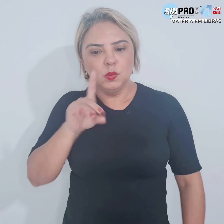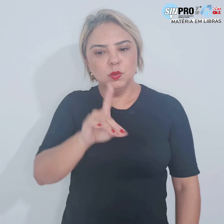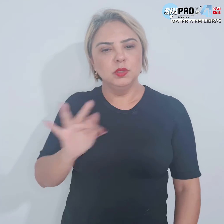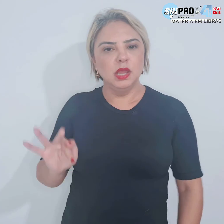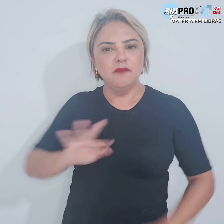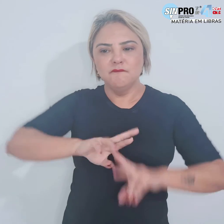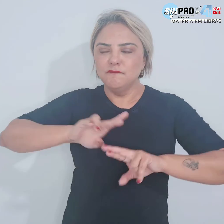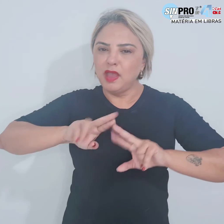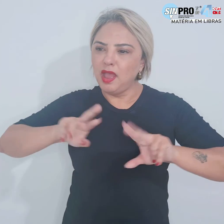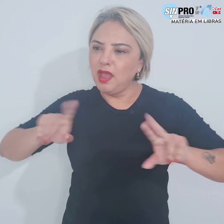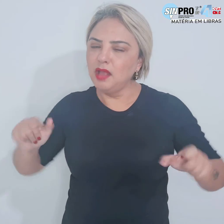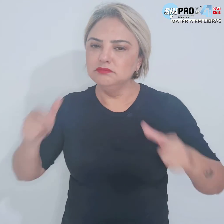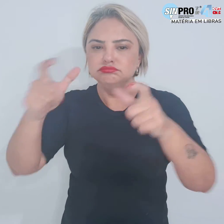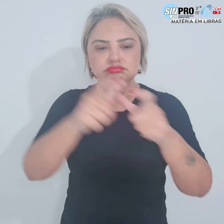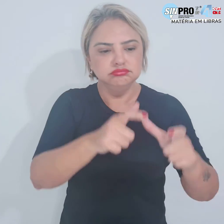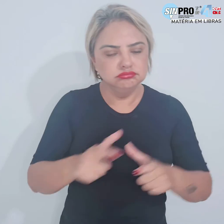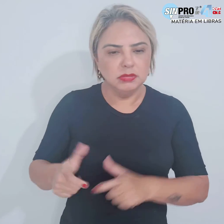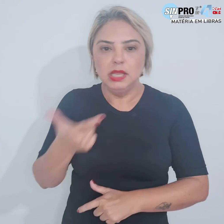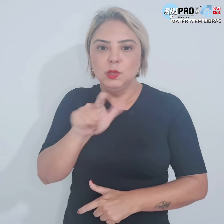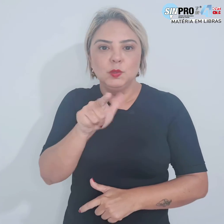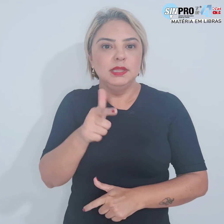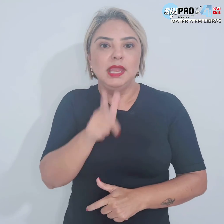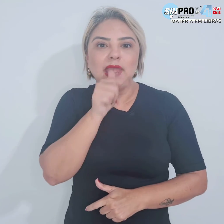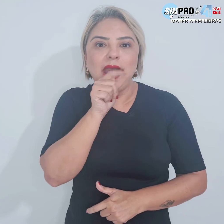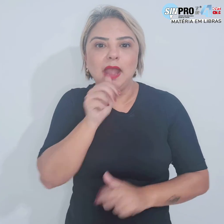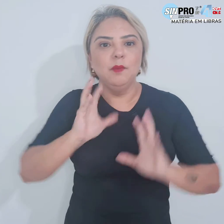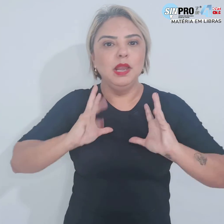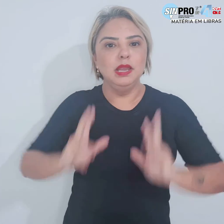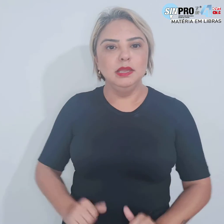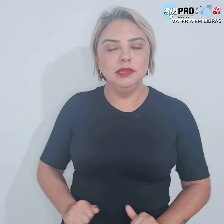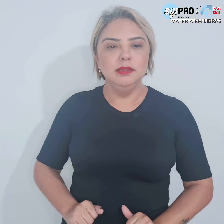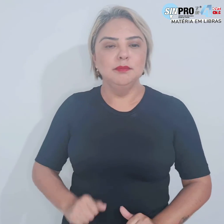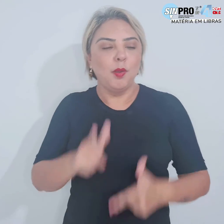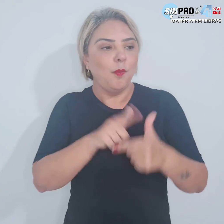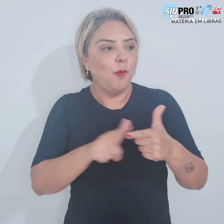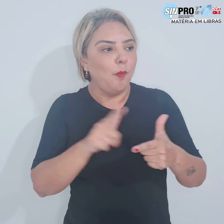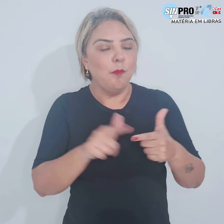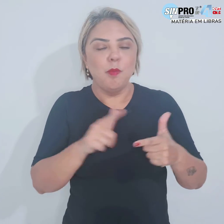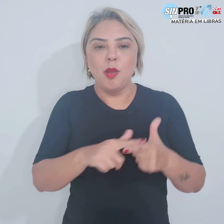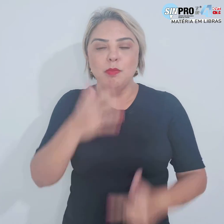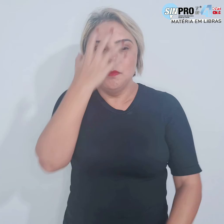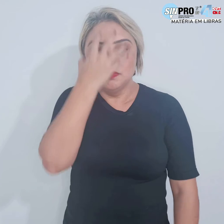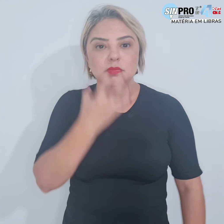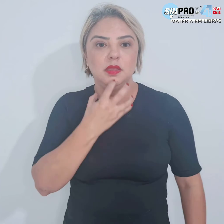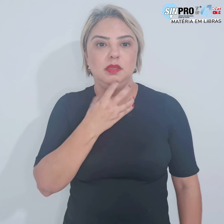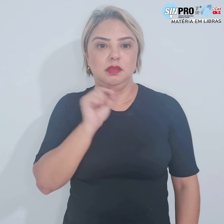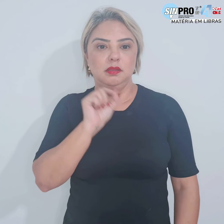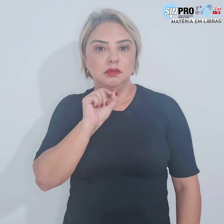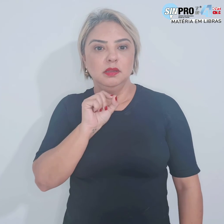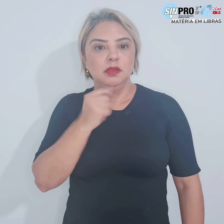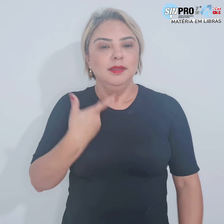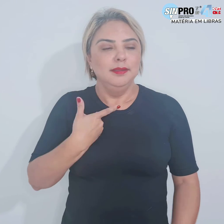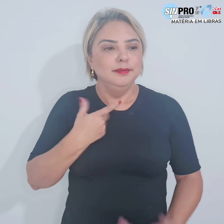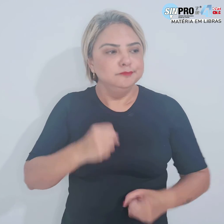no DF, com diversas localidades sem água potável, um problema por demais sério que